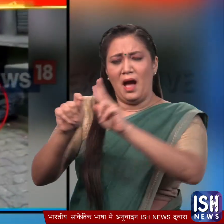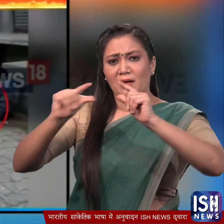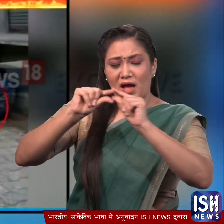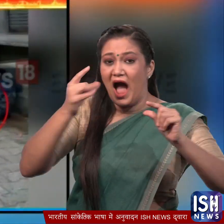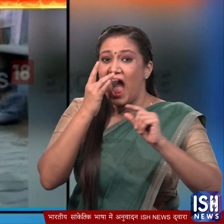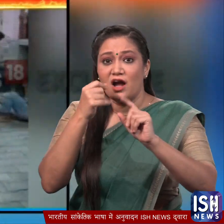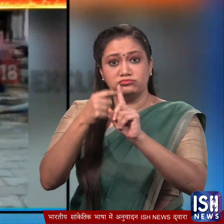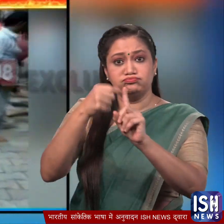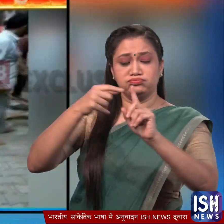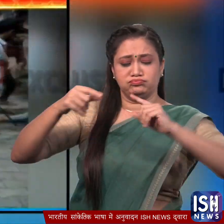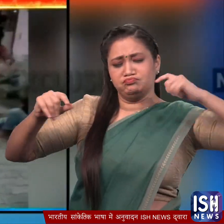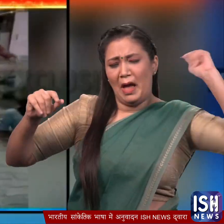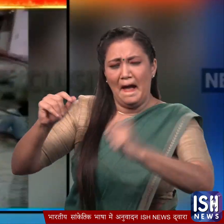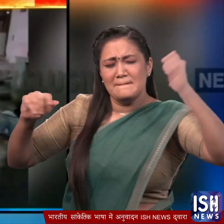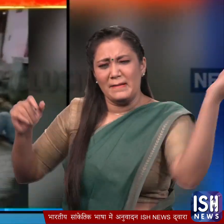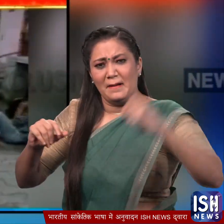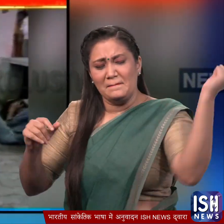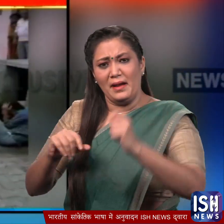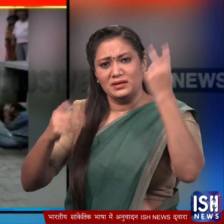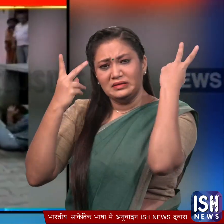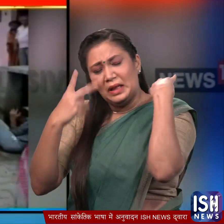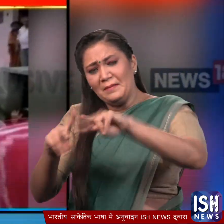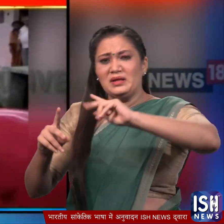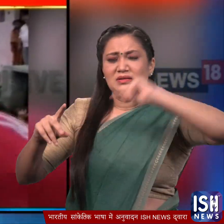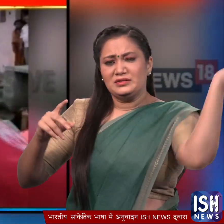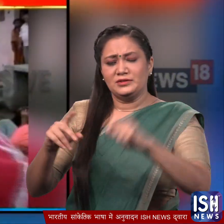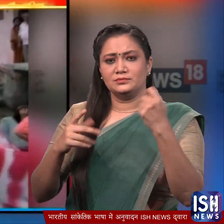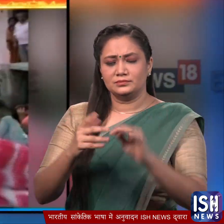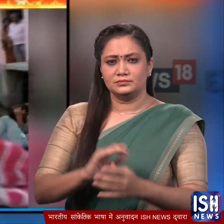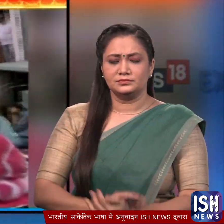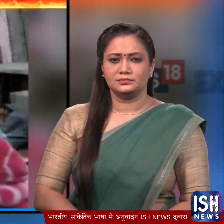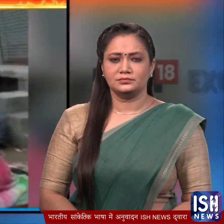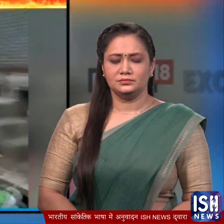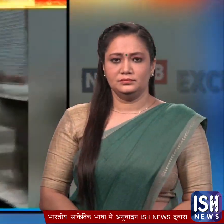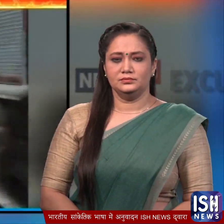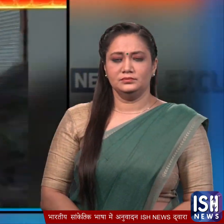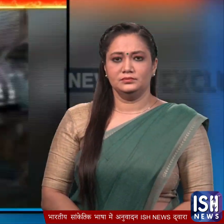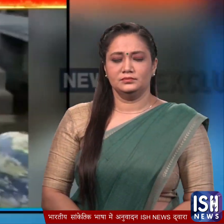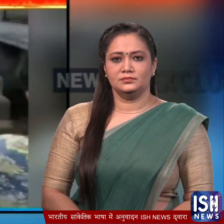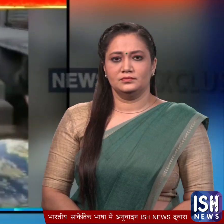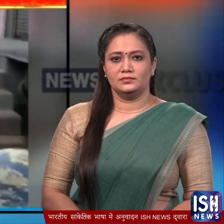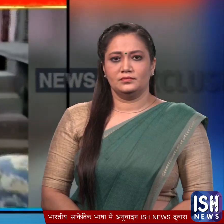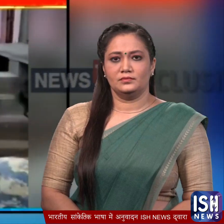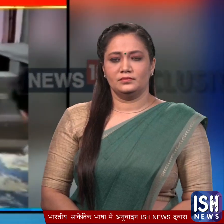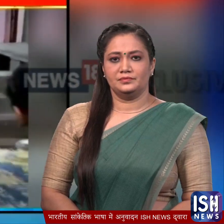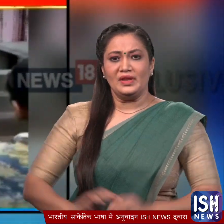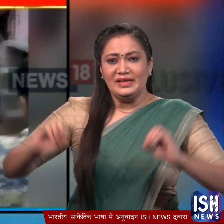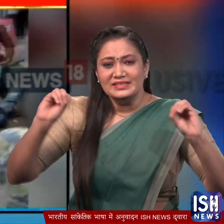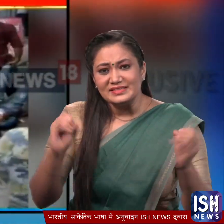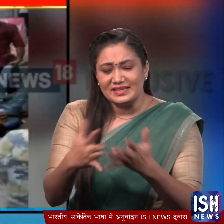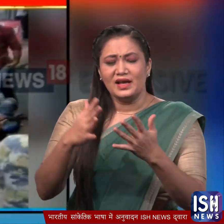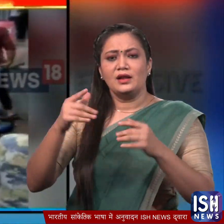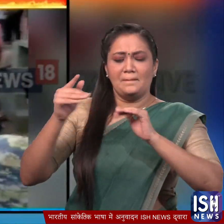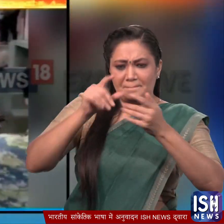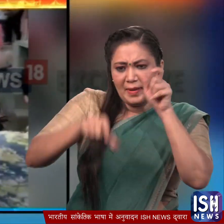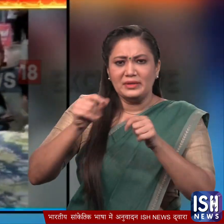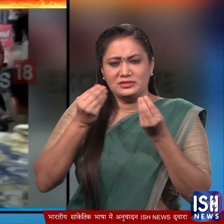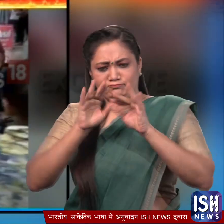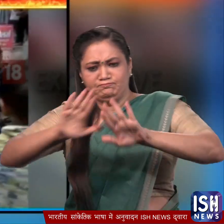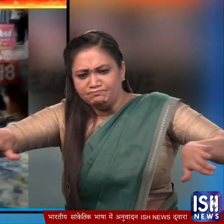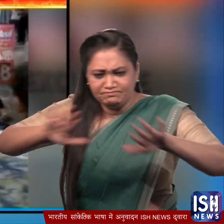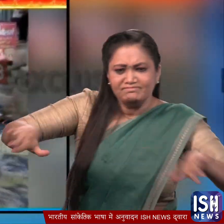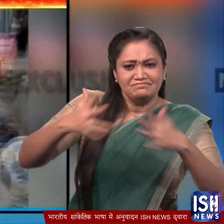बाद काफी दूर तक एटीएम के टुकड़े बिखरे नजर आए। फर्स्ट टाइम देखा गया कि एटीएम को ब्लास्ट किया गया। काफी टाइम हम देखा